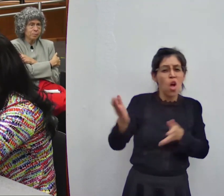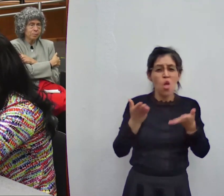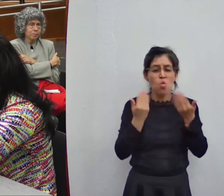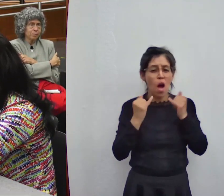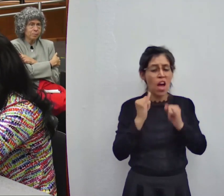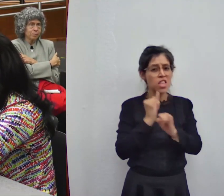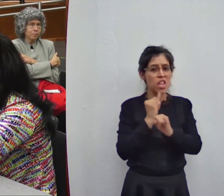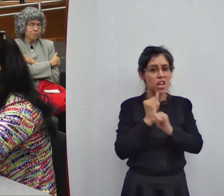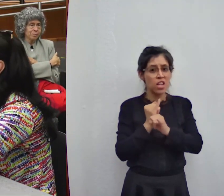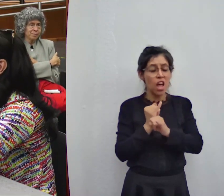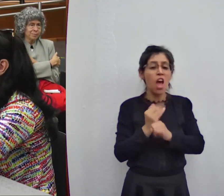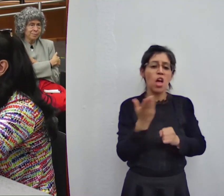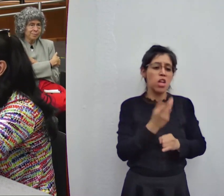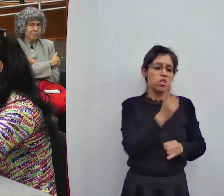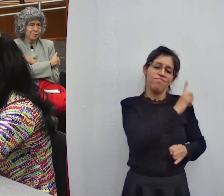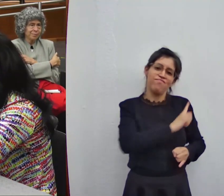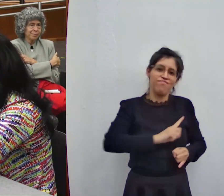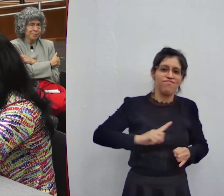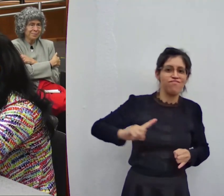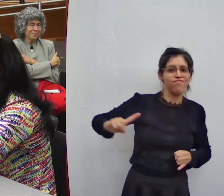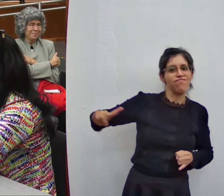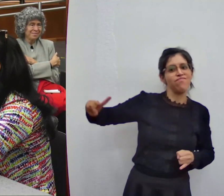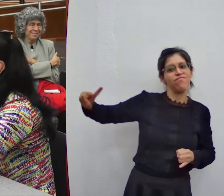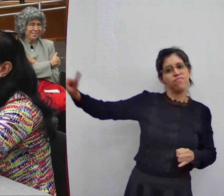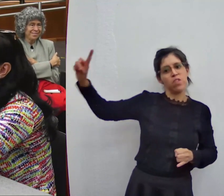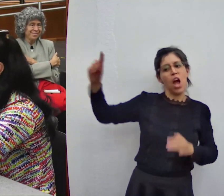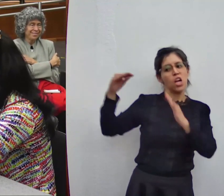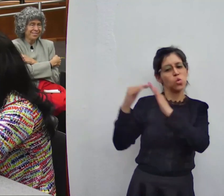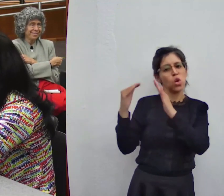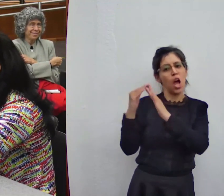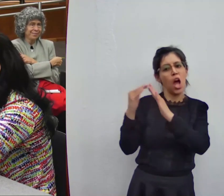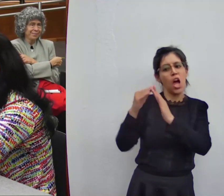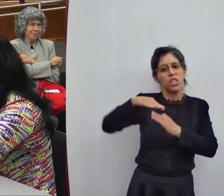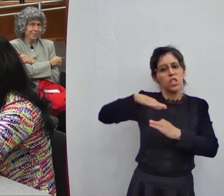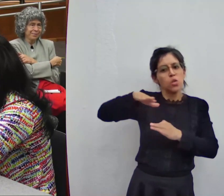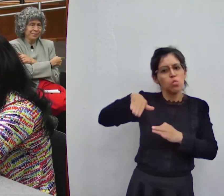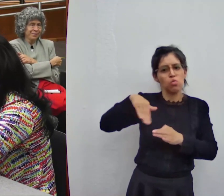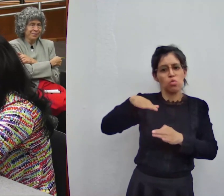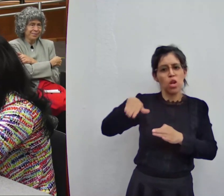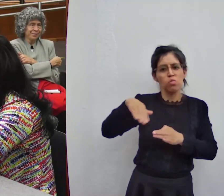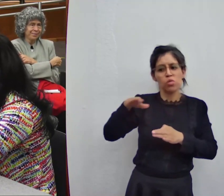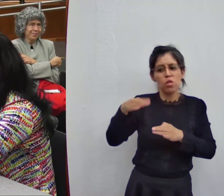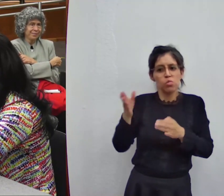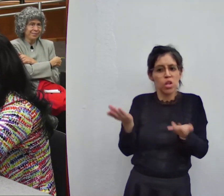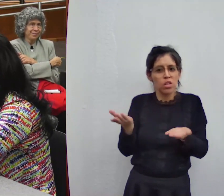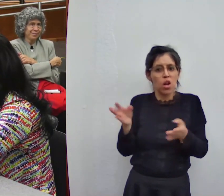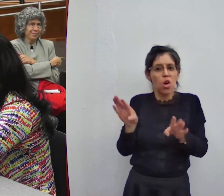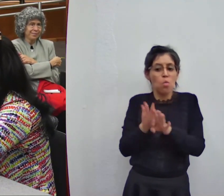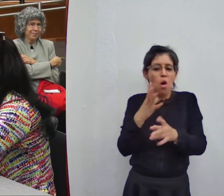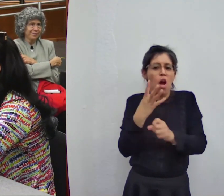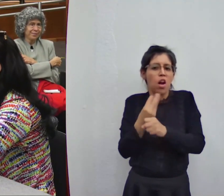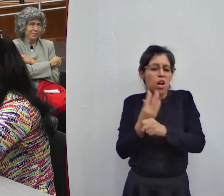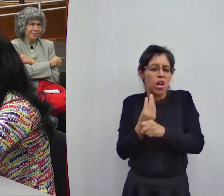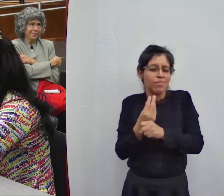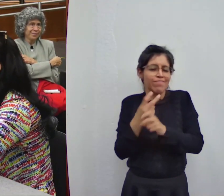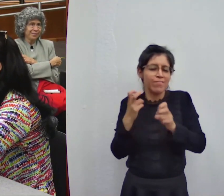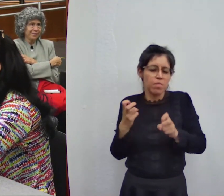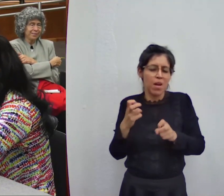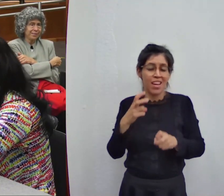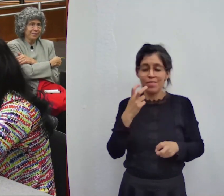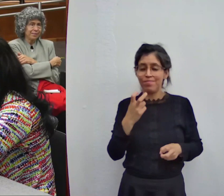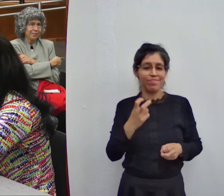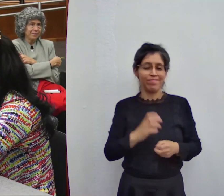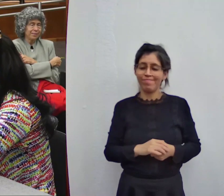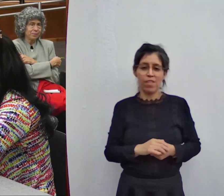que se regresen para lo que sea y busquen a ver cómo les dan solución a sus problemas. Eso